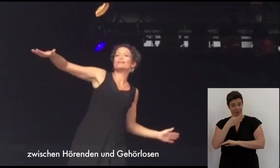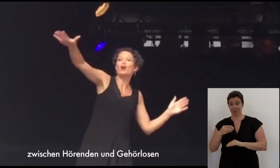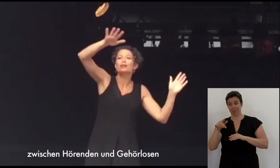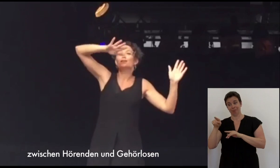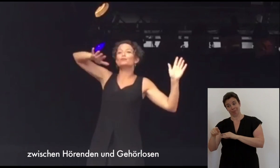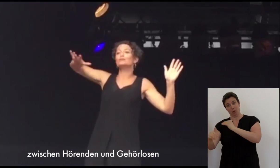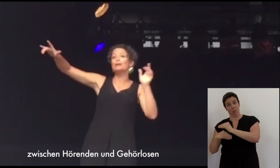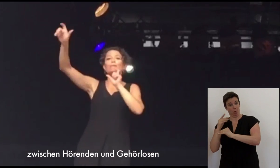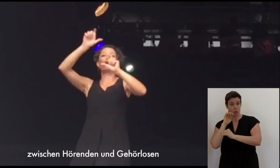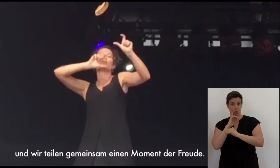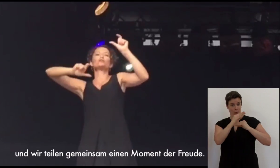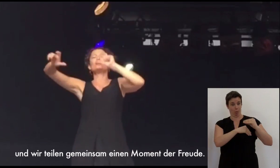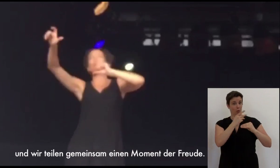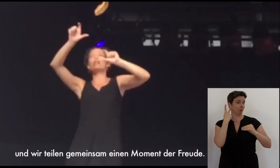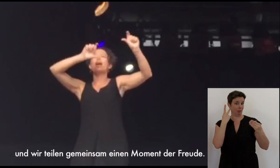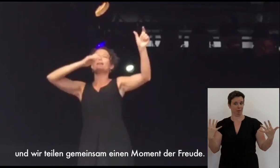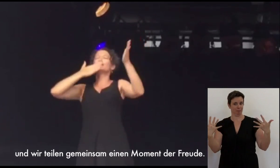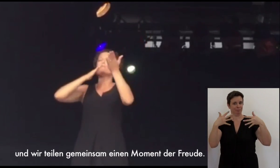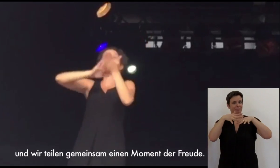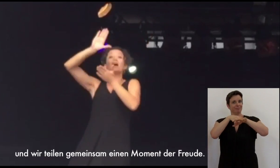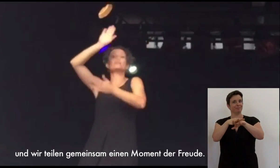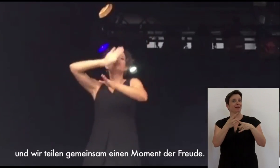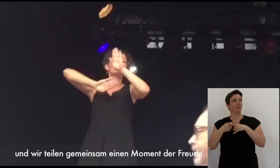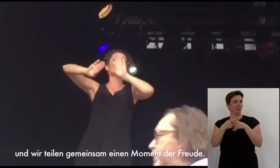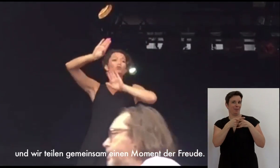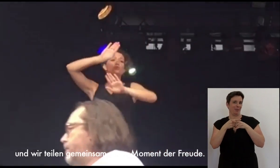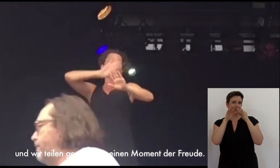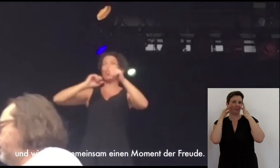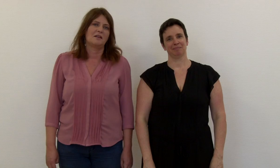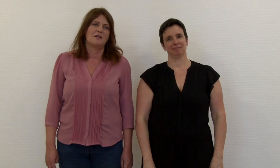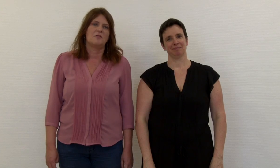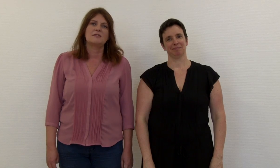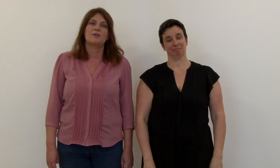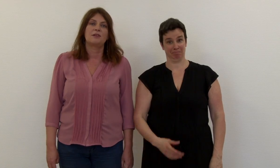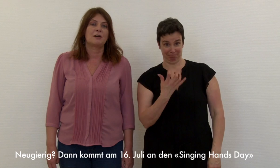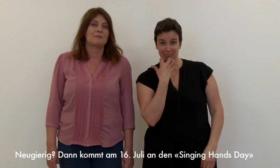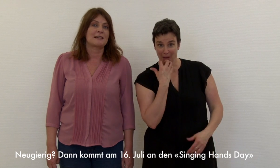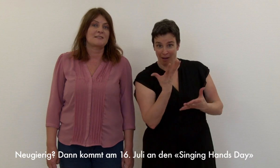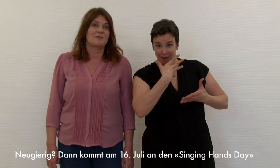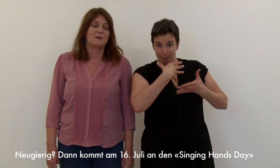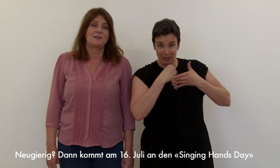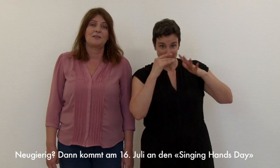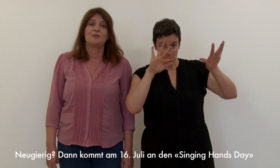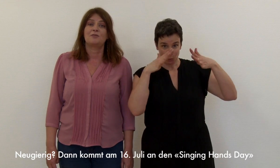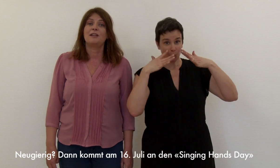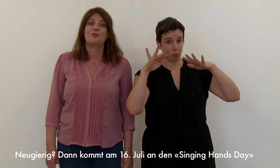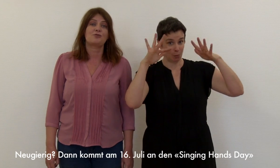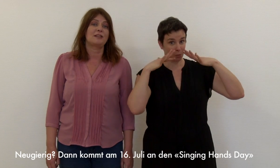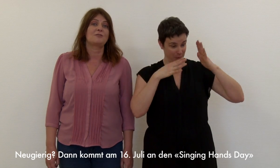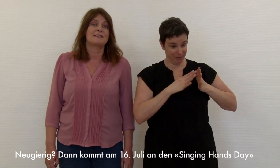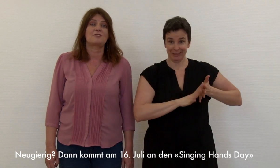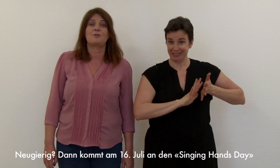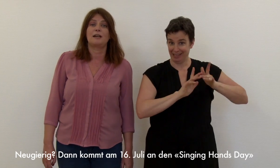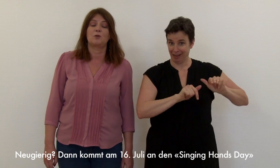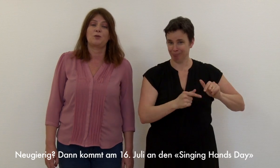entendants et les sourds de se retrouver et de partager un moment d'émotion. Vous avez envie de voir à quoi ça ressemble ? Venez nous